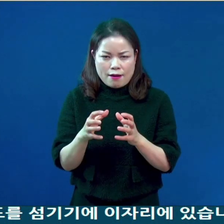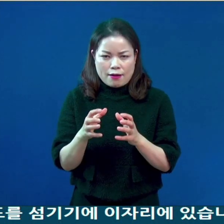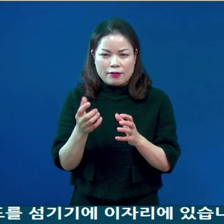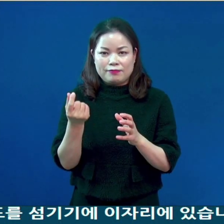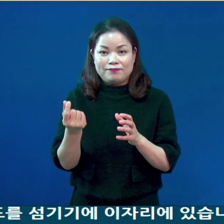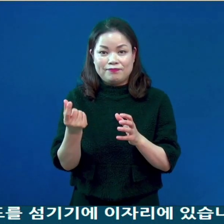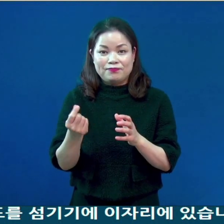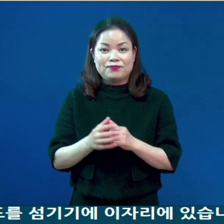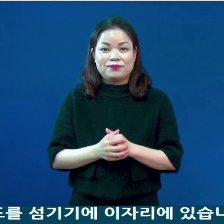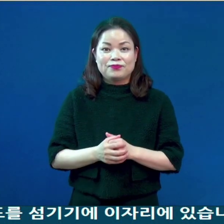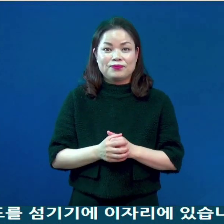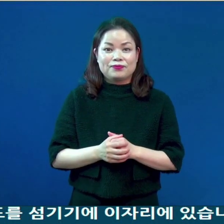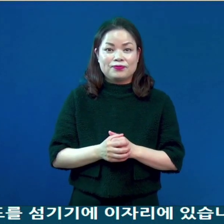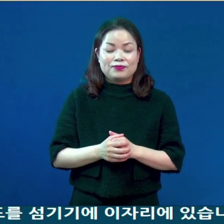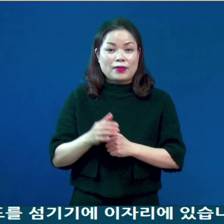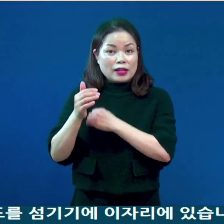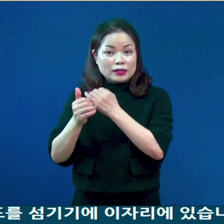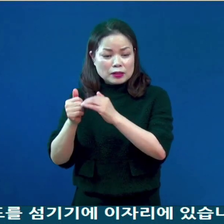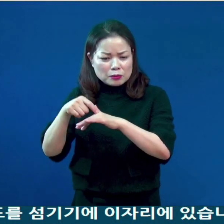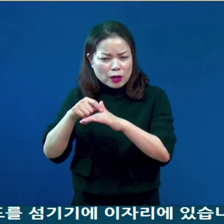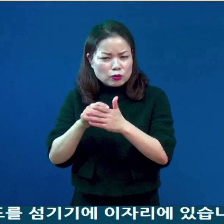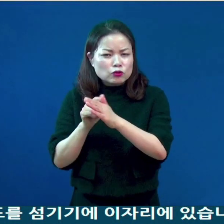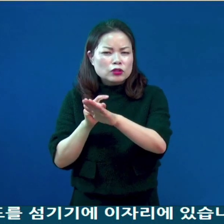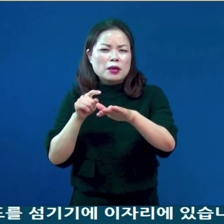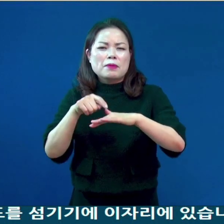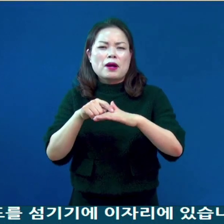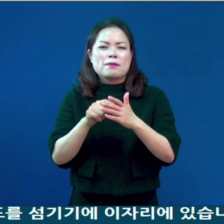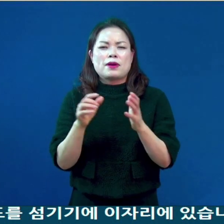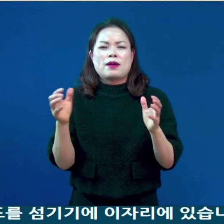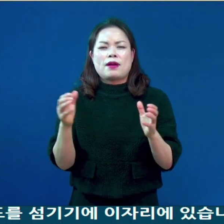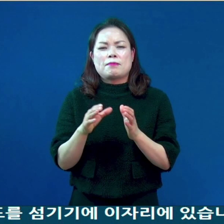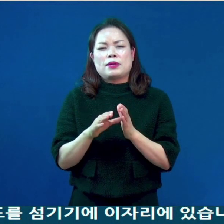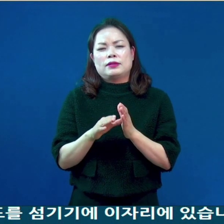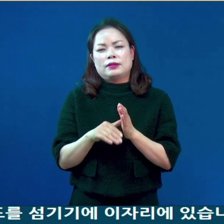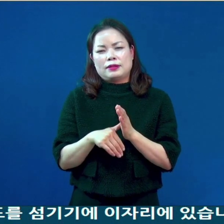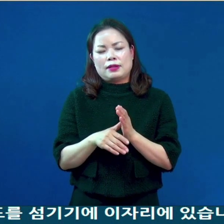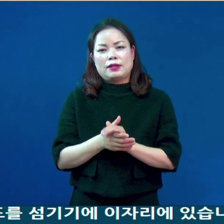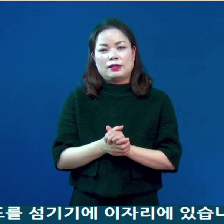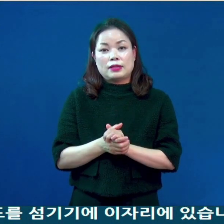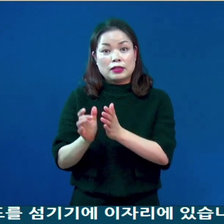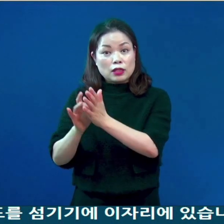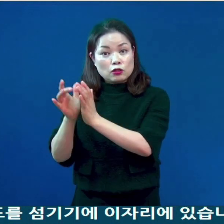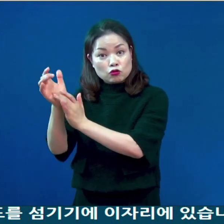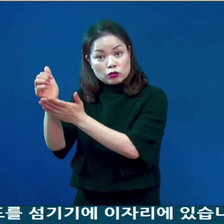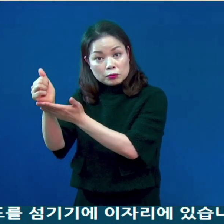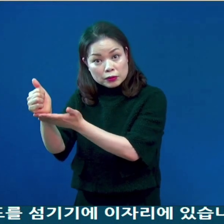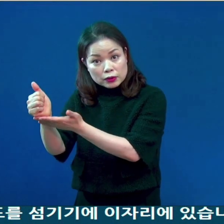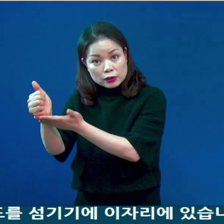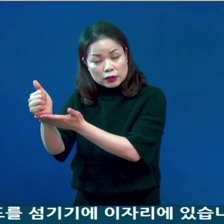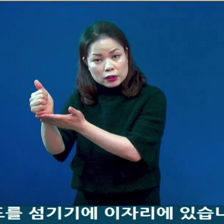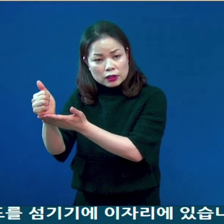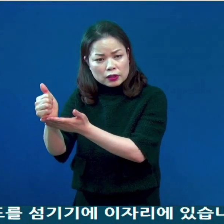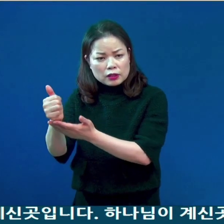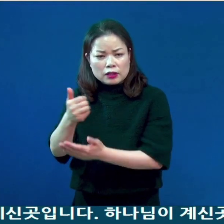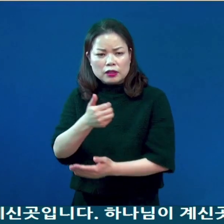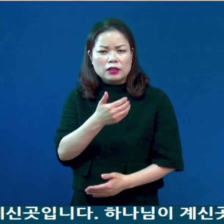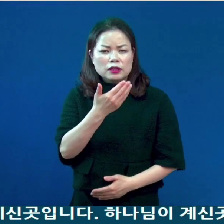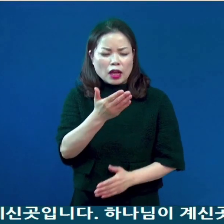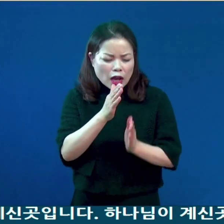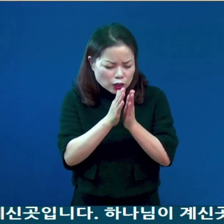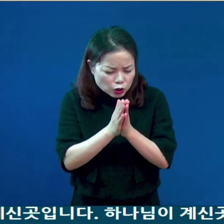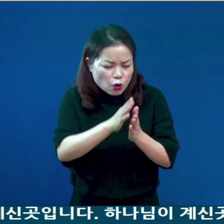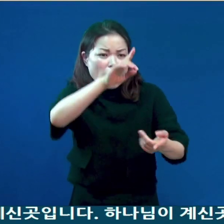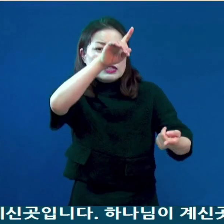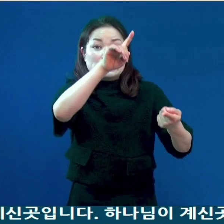것이죠. 하나님의 마음과 우리의 마음이 합해질 때 예수님은 네가 기도하고